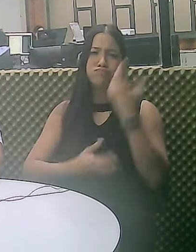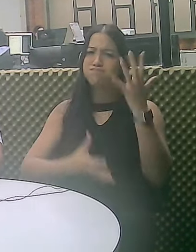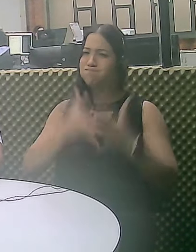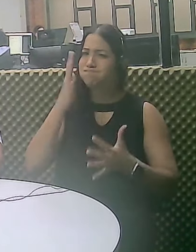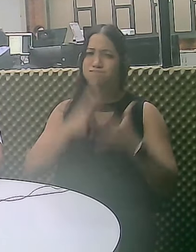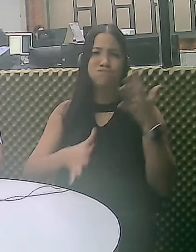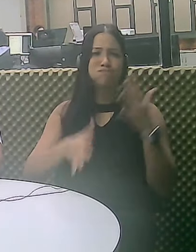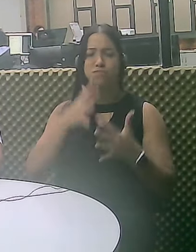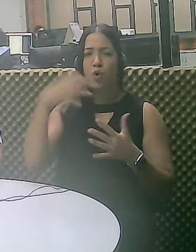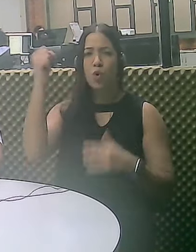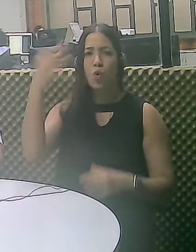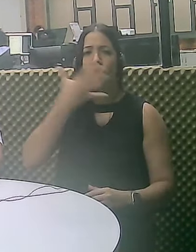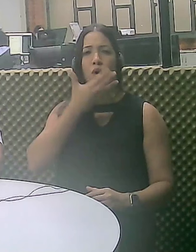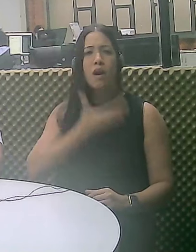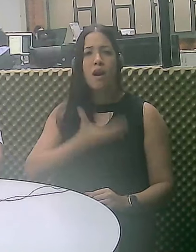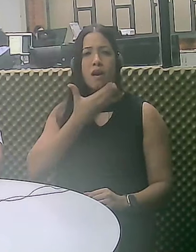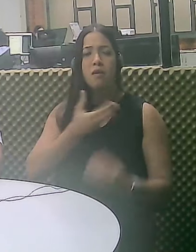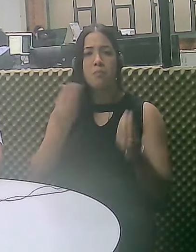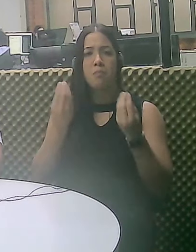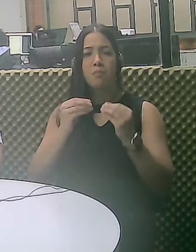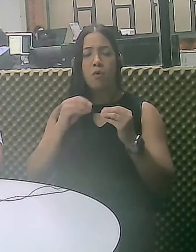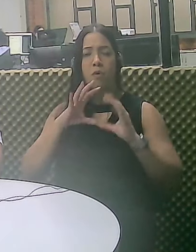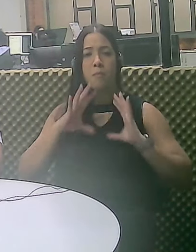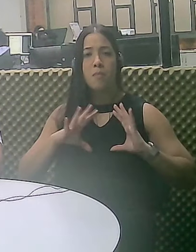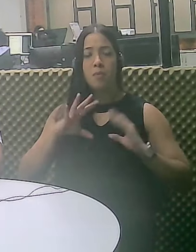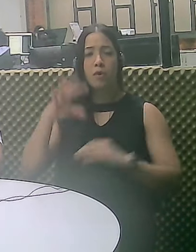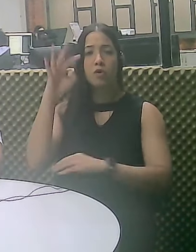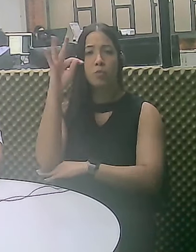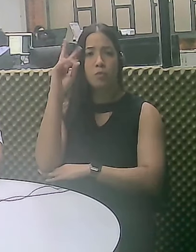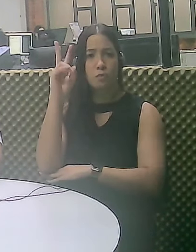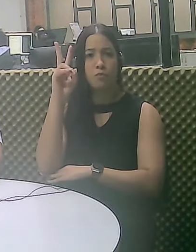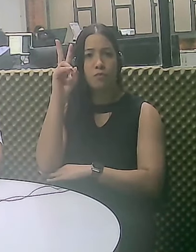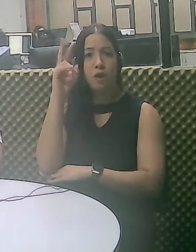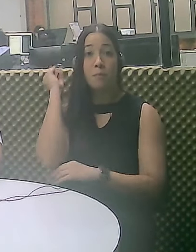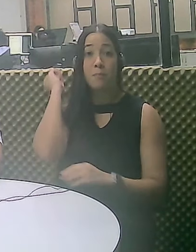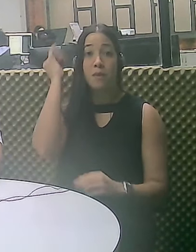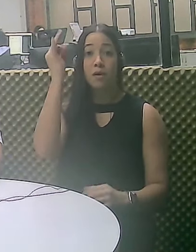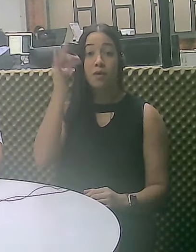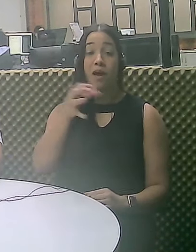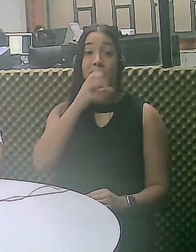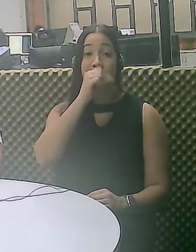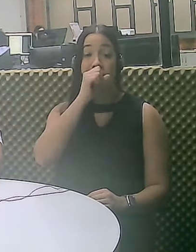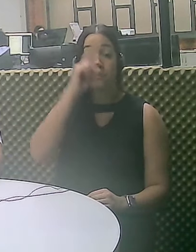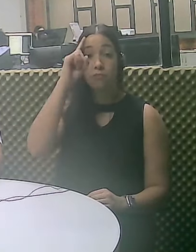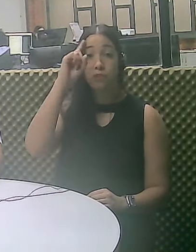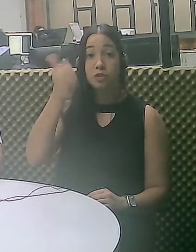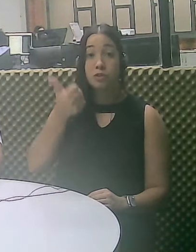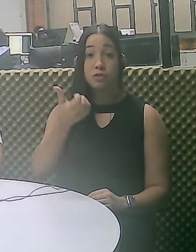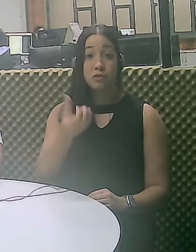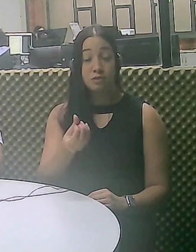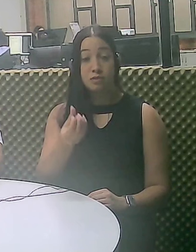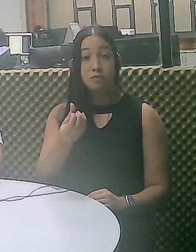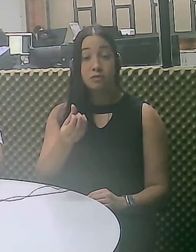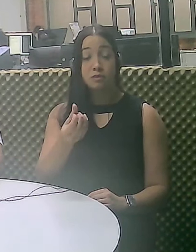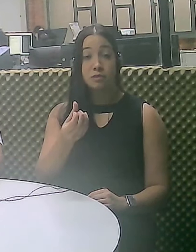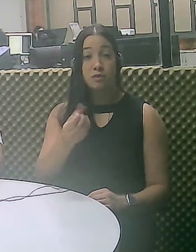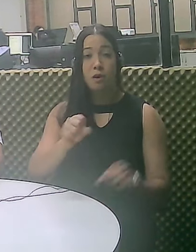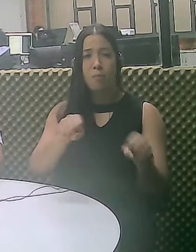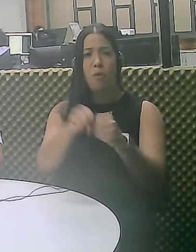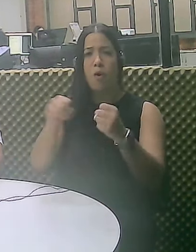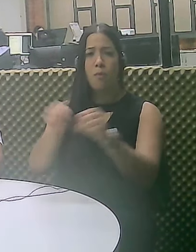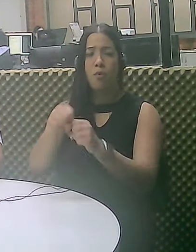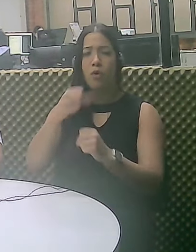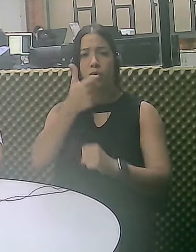a iluminação de Natal instalada na Praça Tubal Vilela na madrugada de sábado, dia 16. Foram